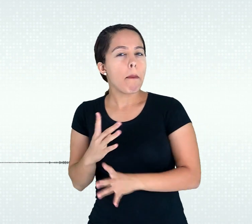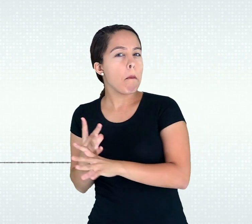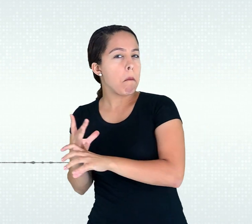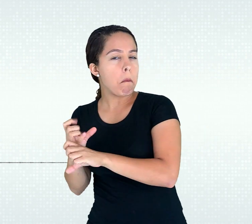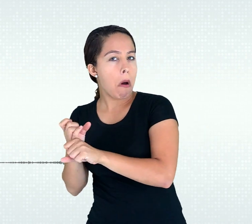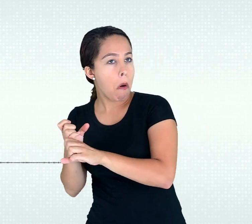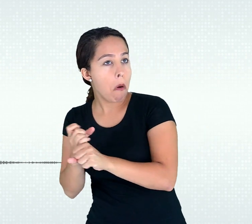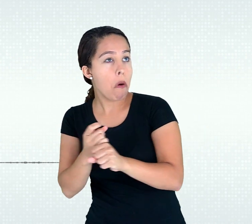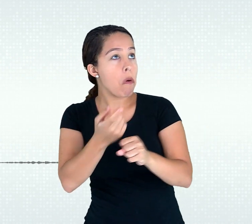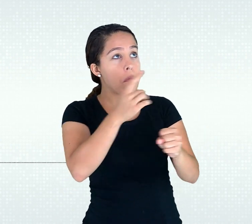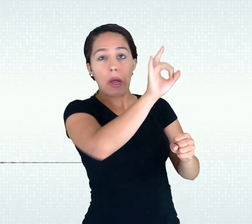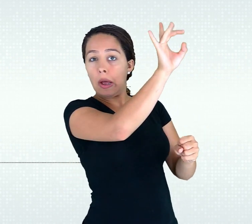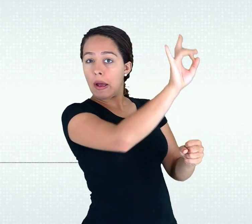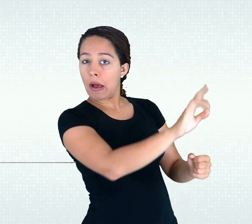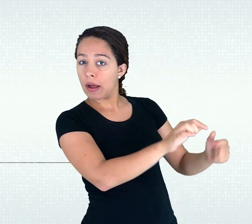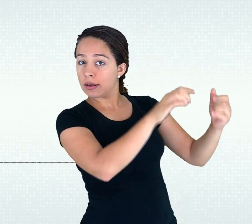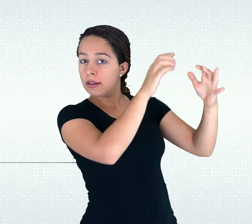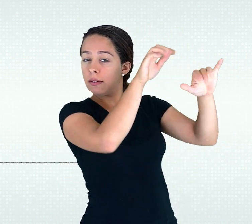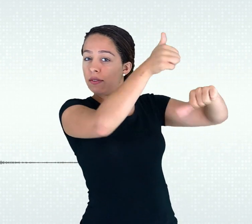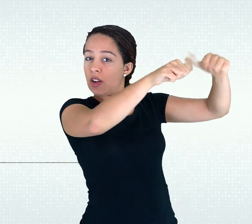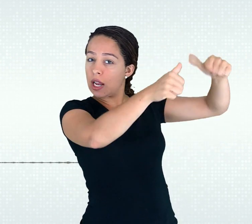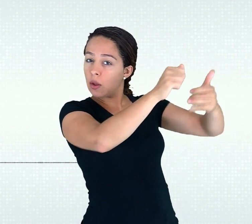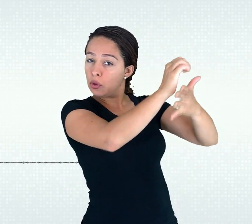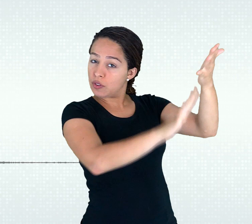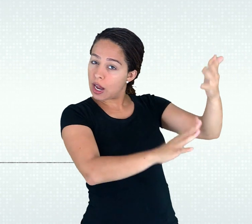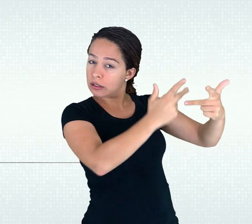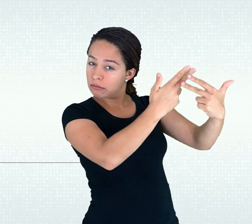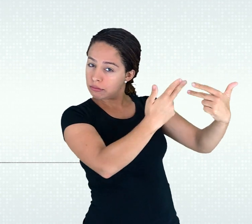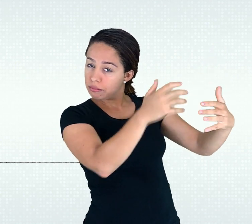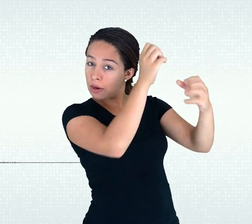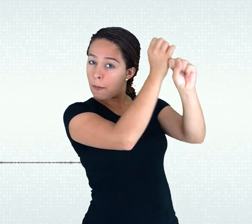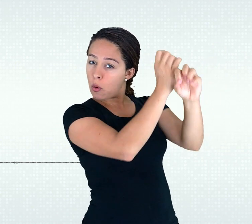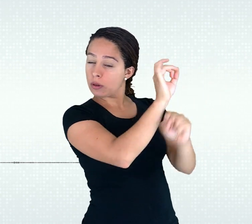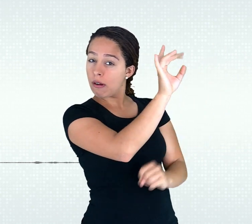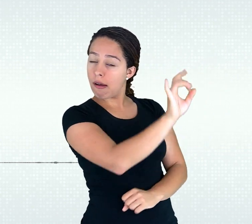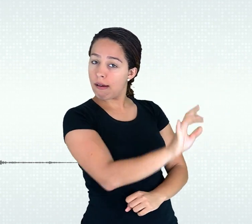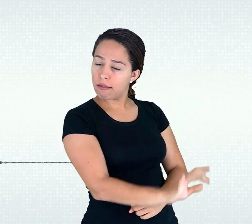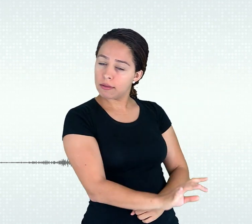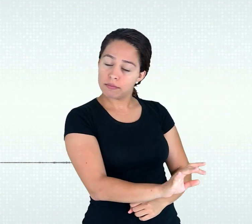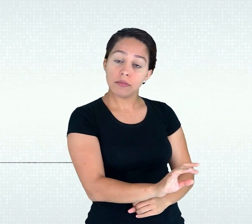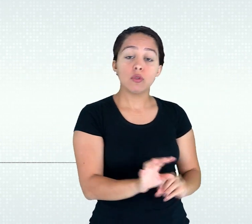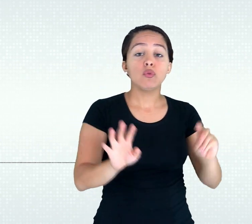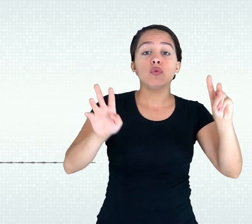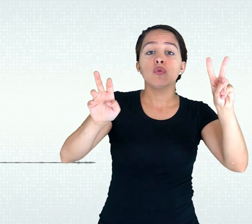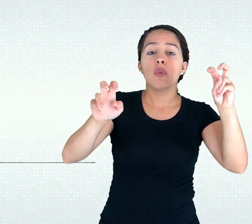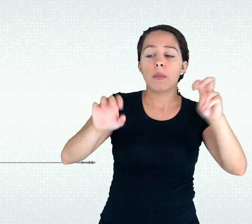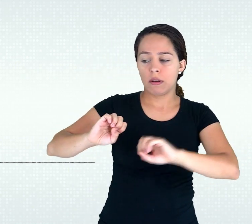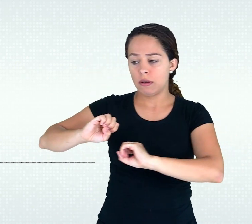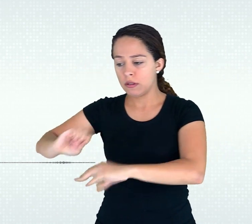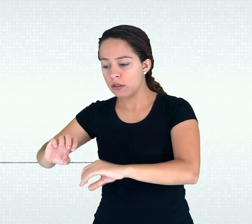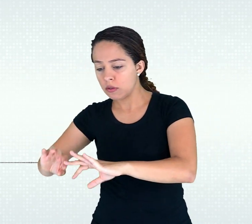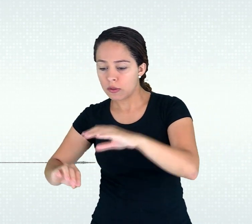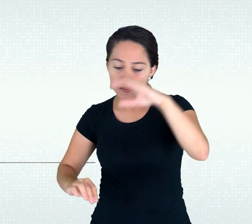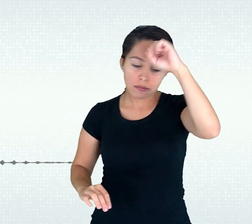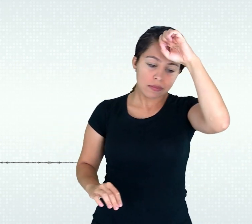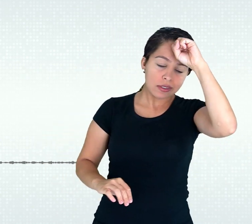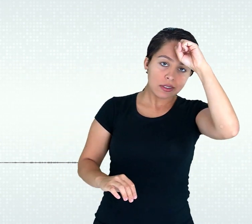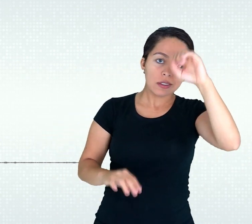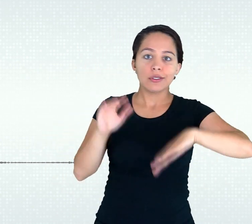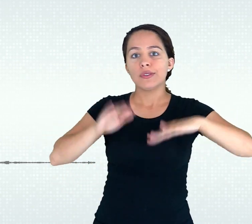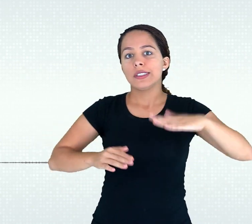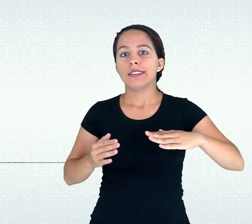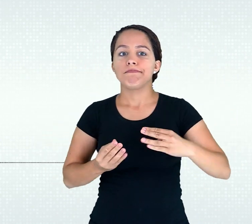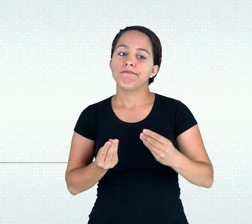independente da quantidade de pontos o formato da avaliação as expectativas lançadas sobre o ensino